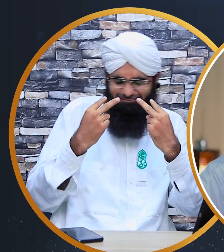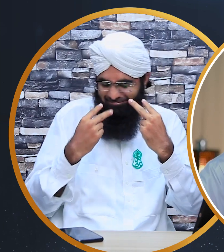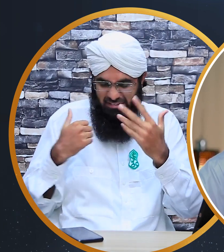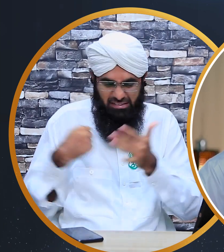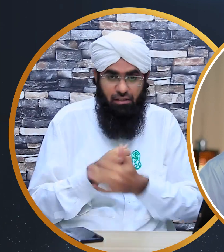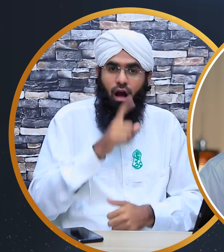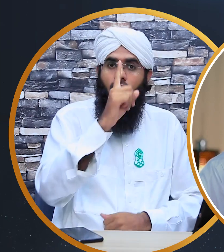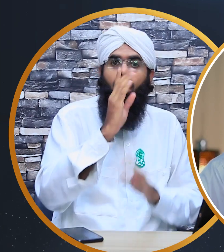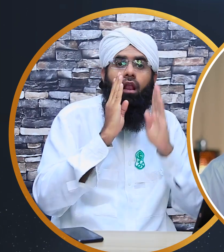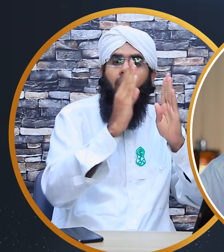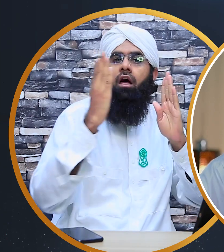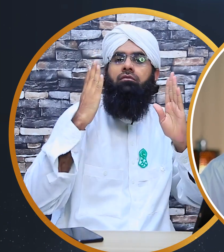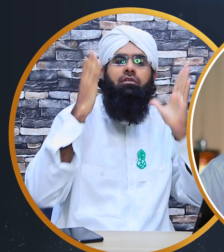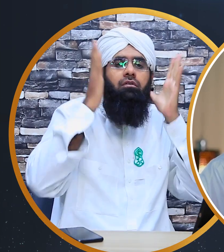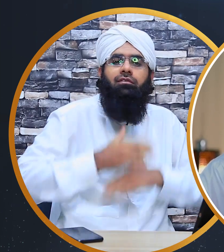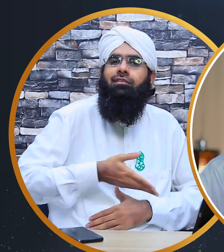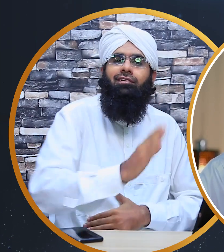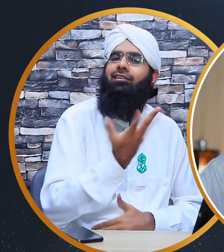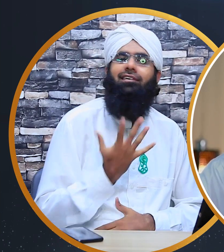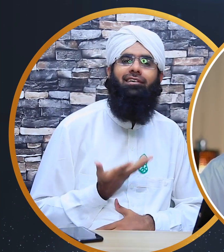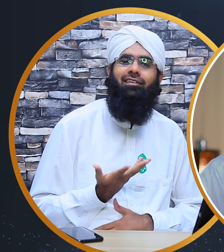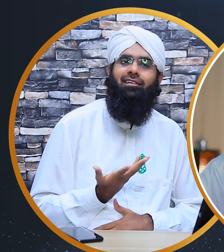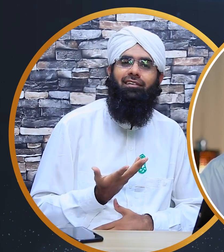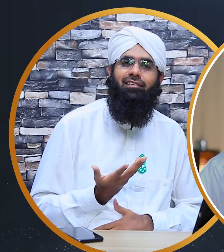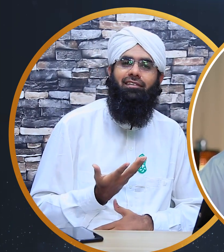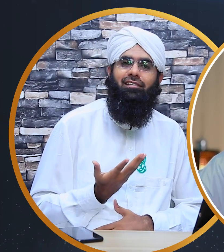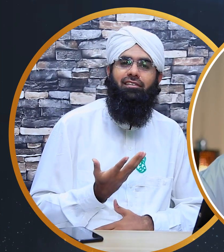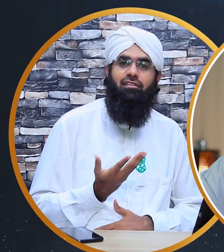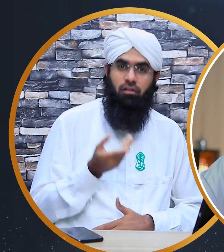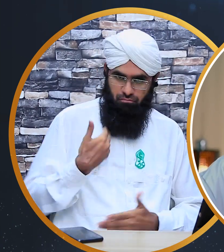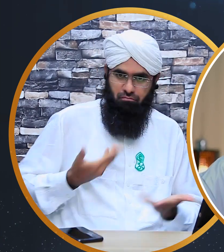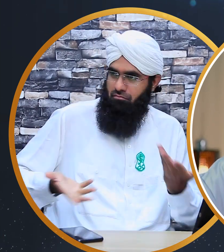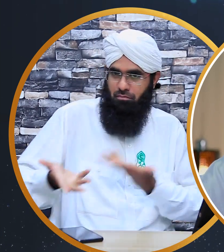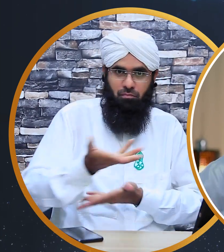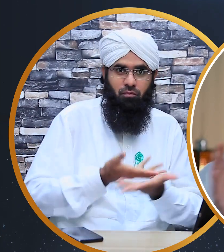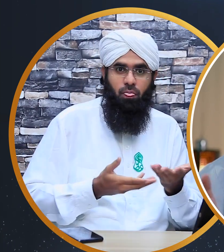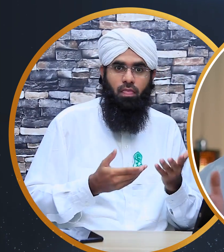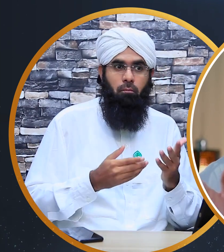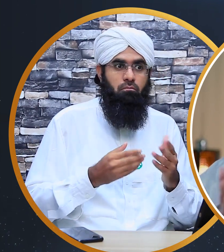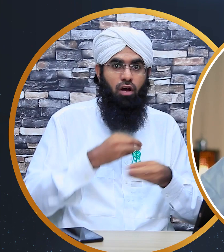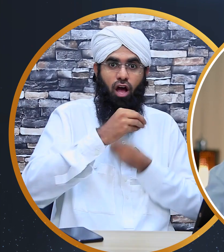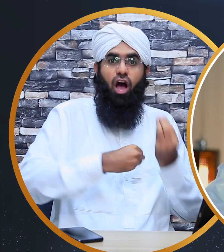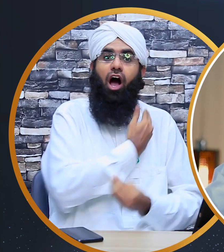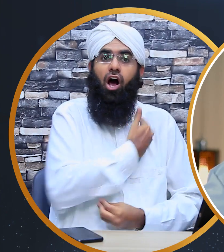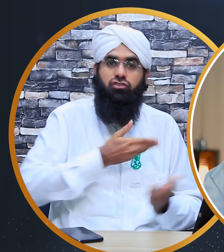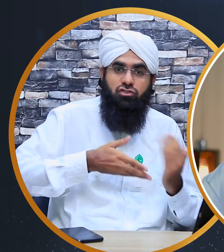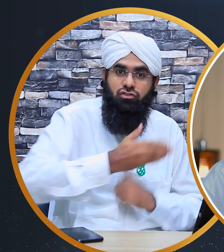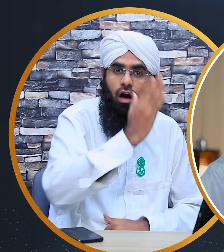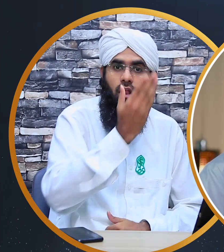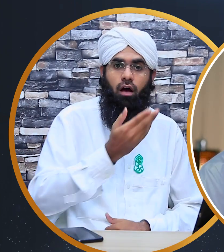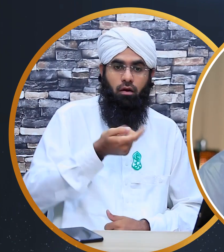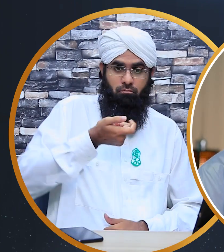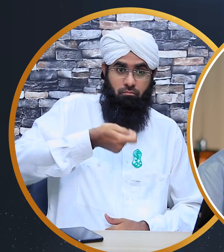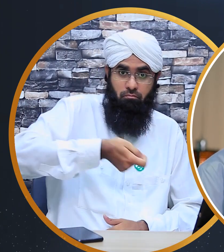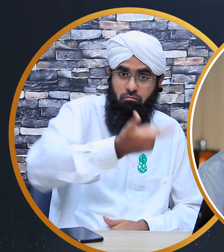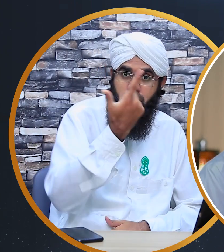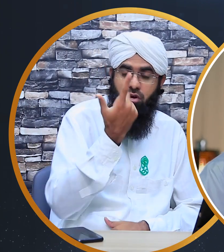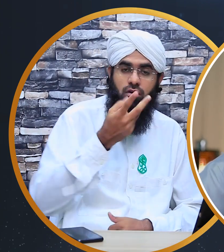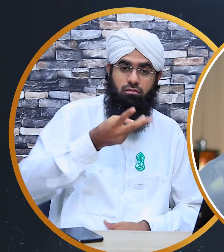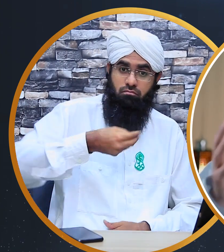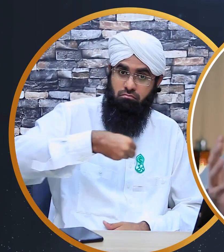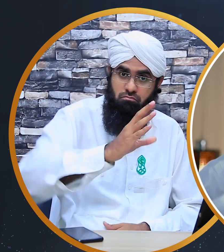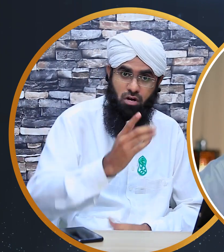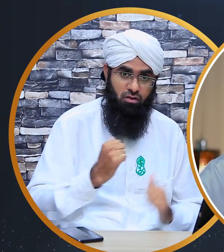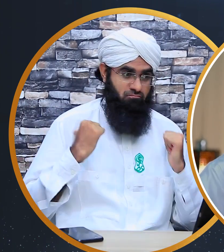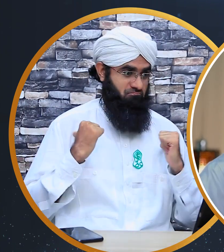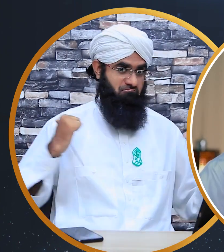کرتا تھا، اللہ کے لیے نہیں۔ آج بھی کچھ لوگ ایسے ہیں کہ اس لیے نیکیاں کرتے ہیں، اس لیے حج کرتے ہیں، اس لیے زکوٰۃ دیتے ہیں، اس لیے قربانی